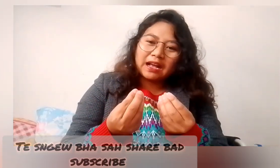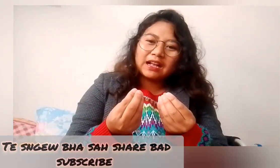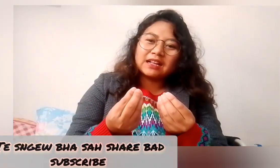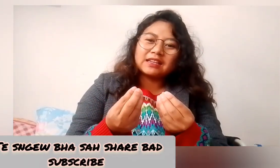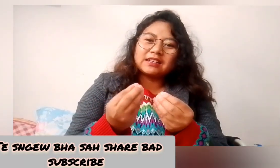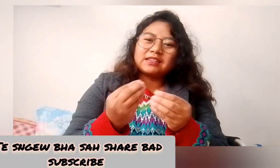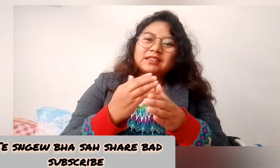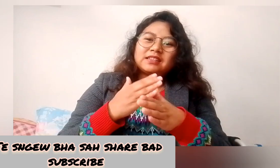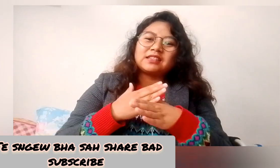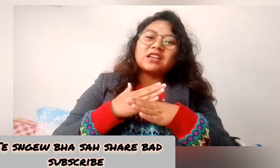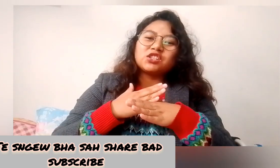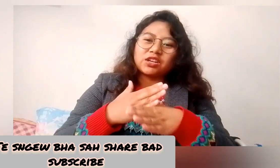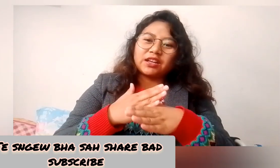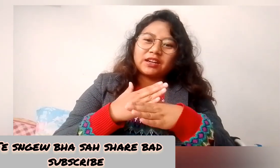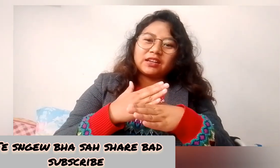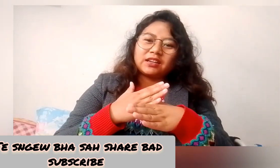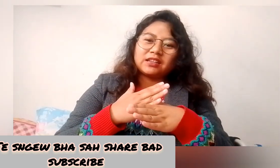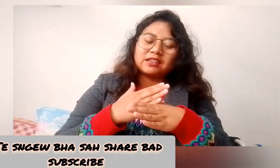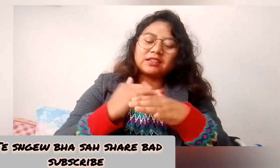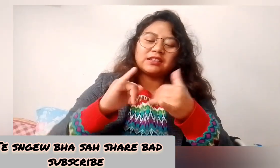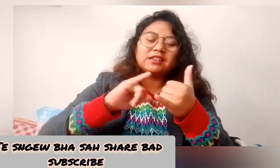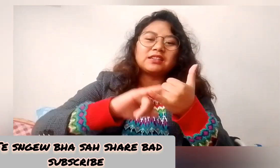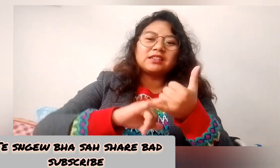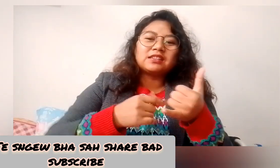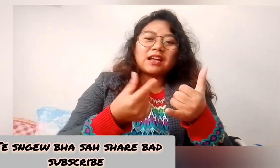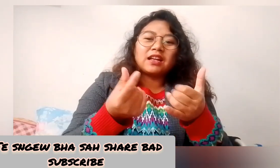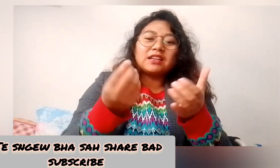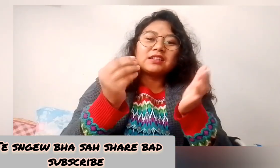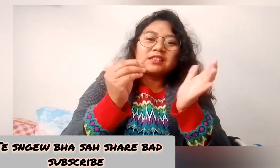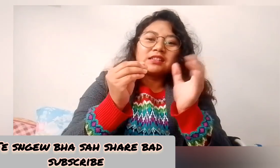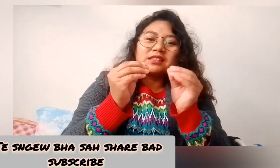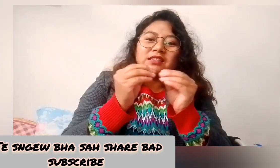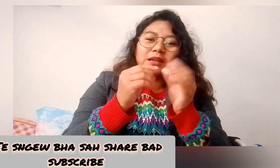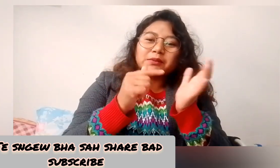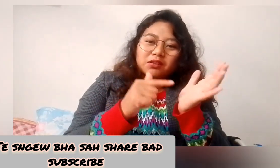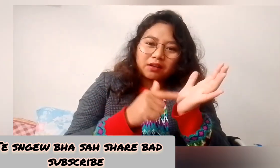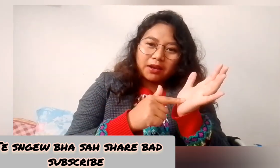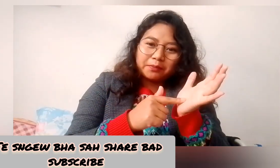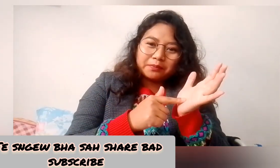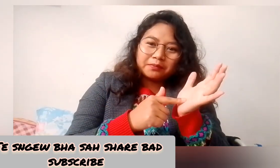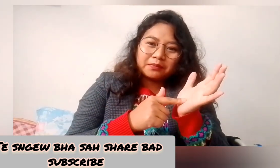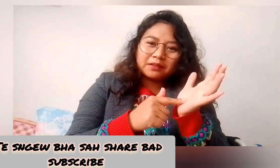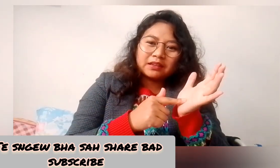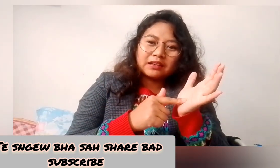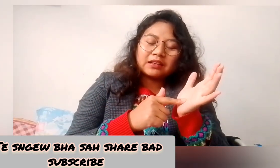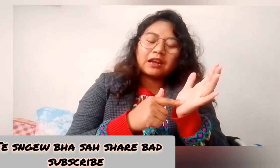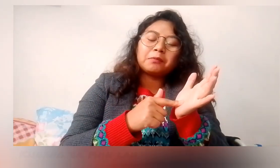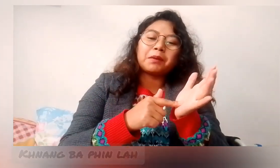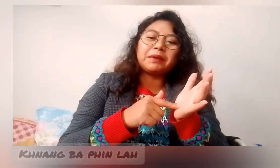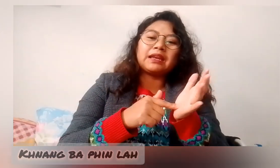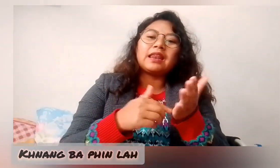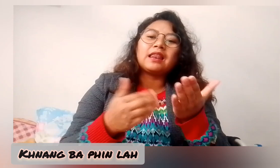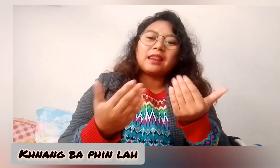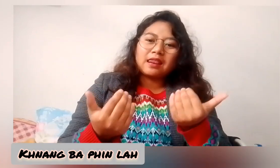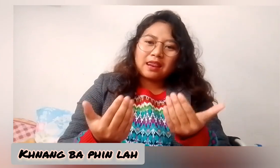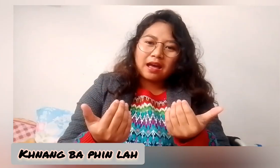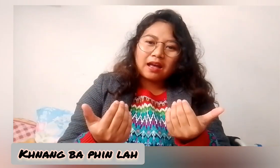Te sobha sa share but subscribe kanang